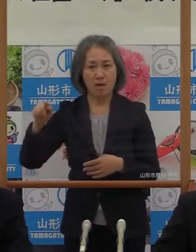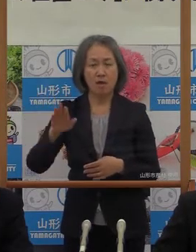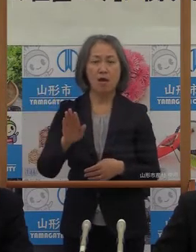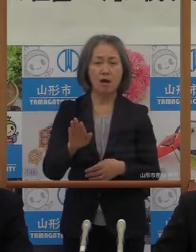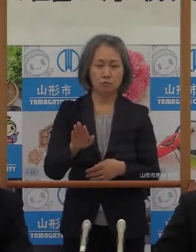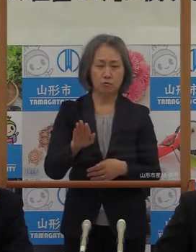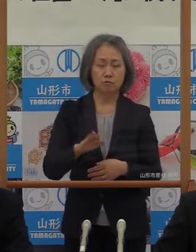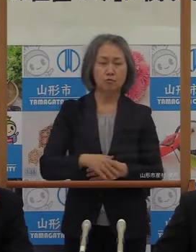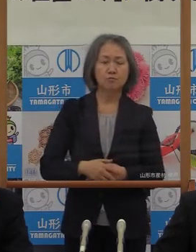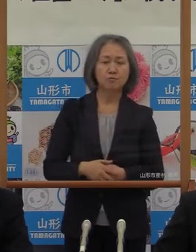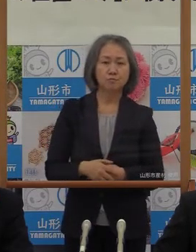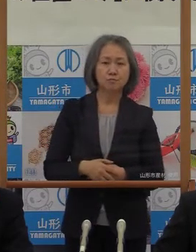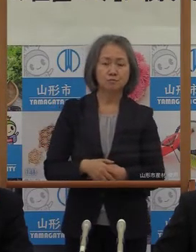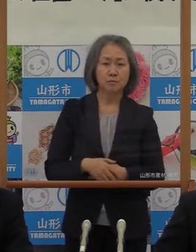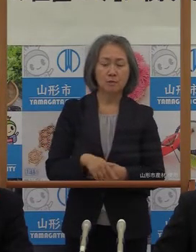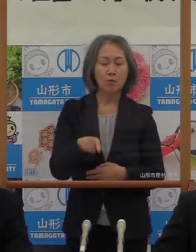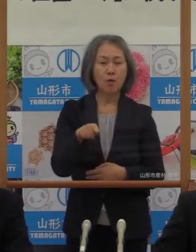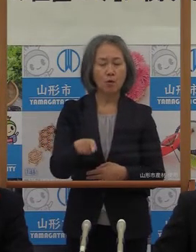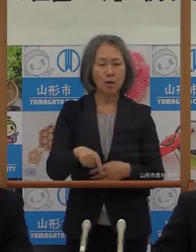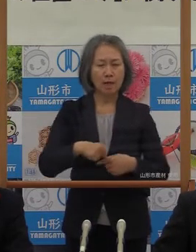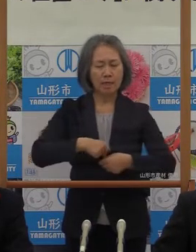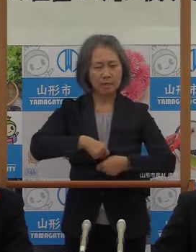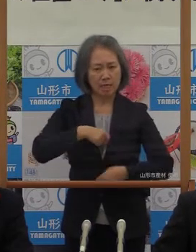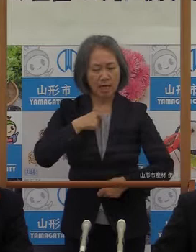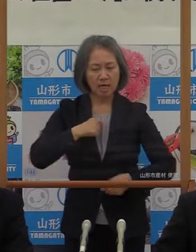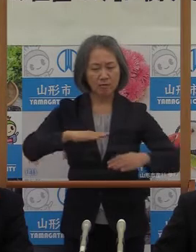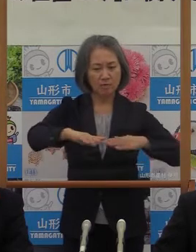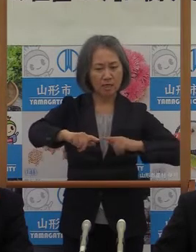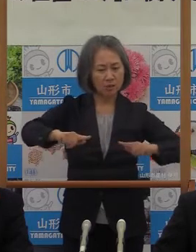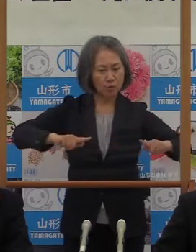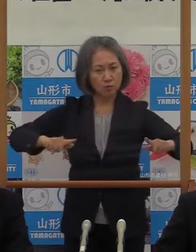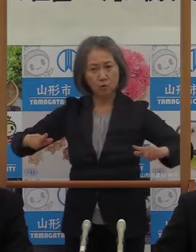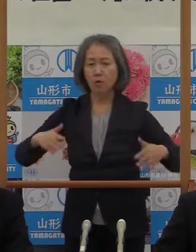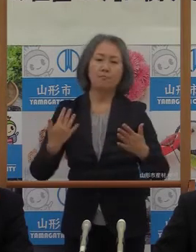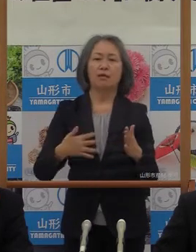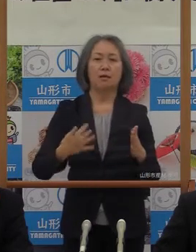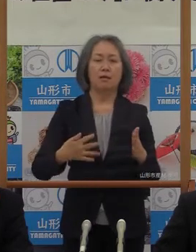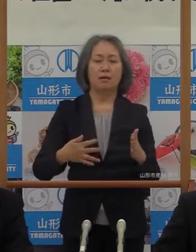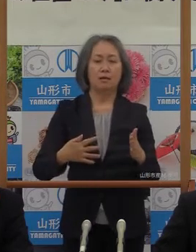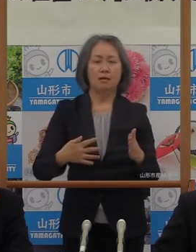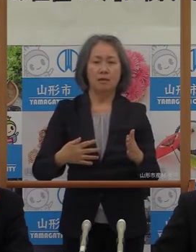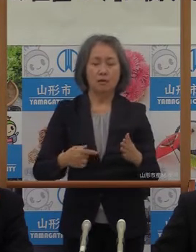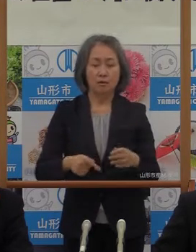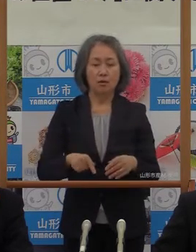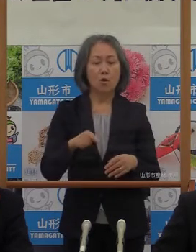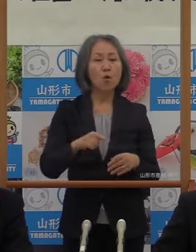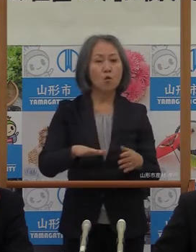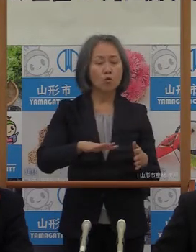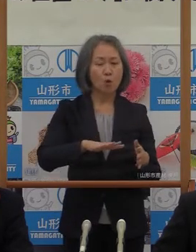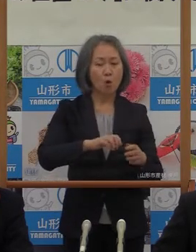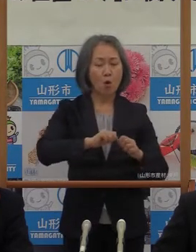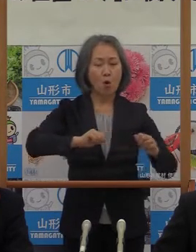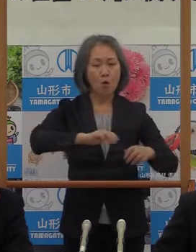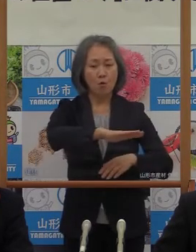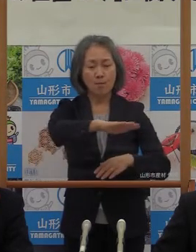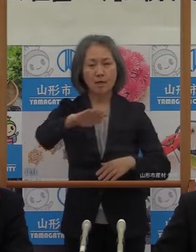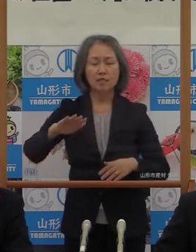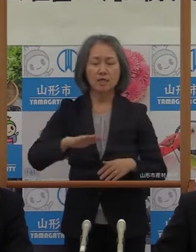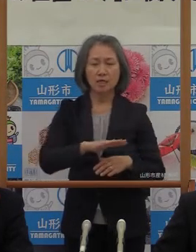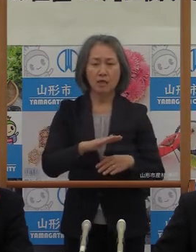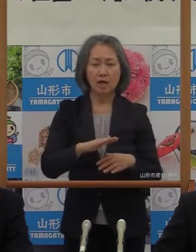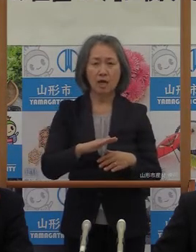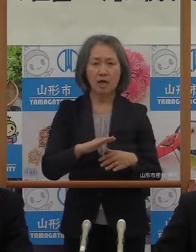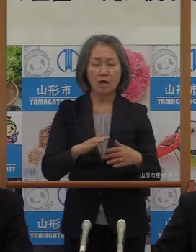ただこれ正確な測量はこれからでございますので、この面積がイコール